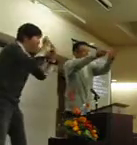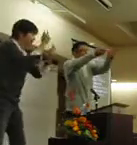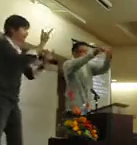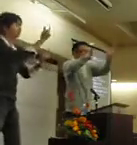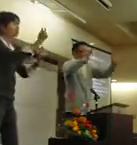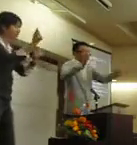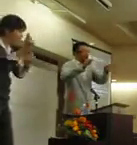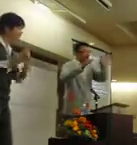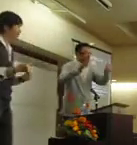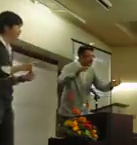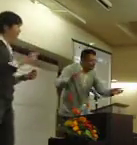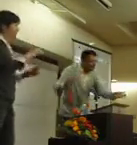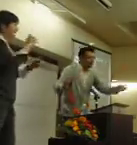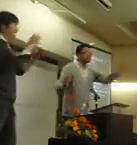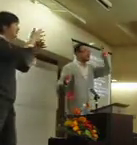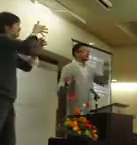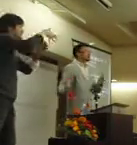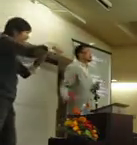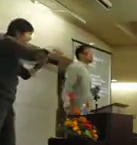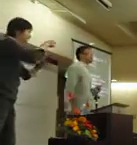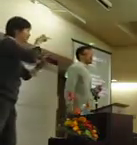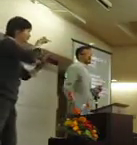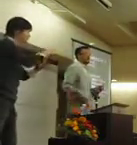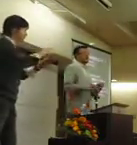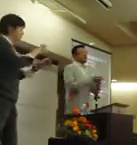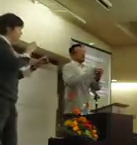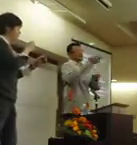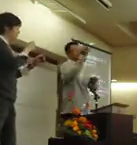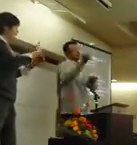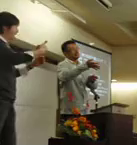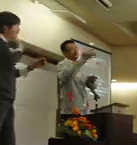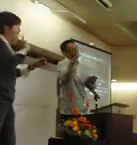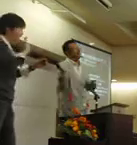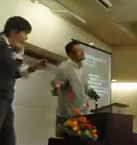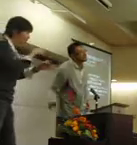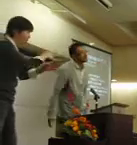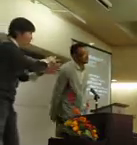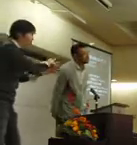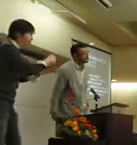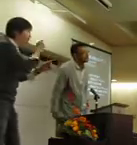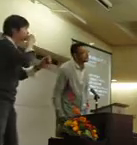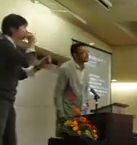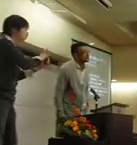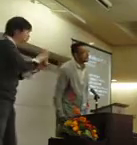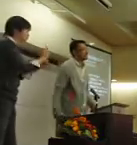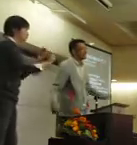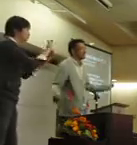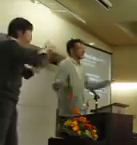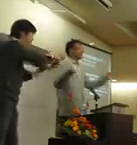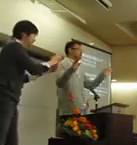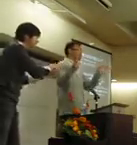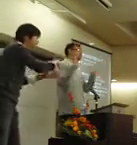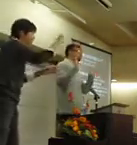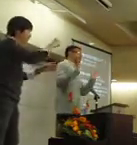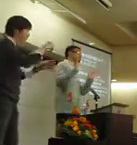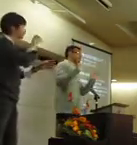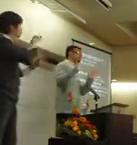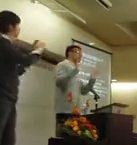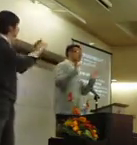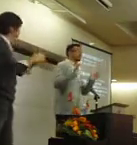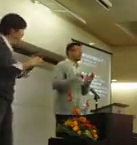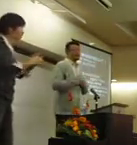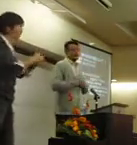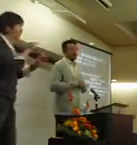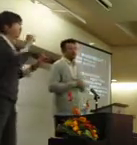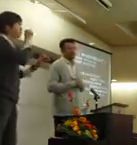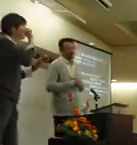の方の栄養を全部毒麦が吸い取っちゃうからいい稲がならないんですよ。だから農業